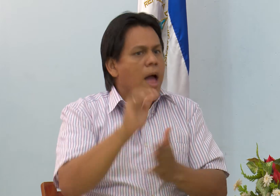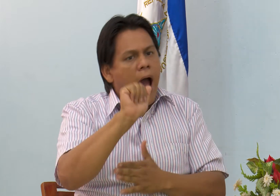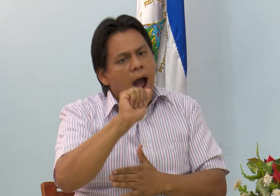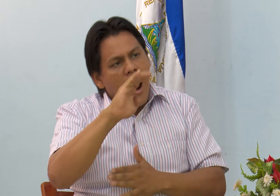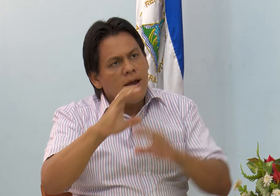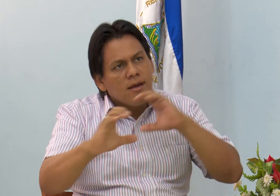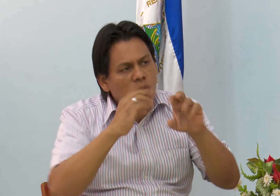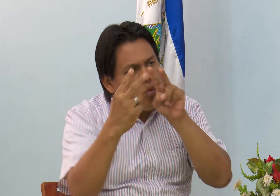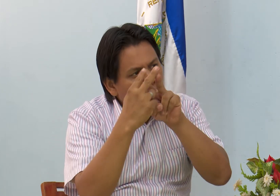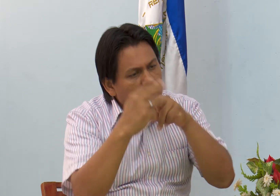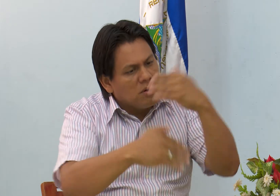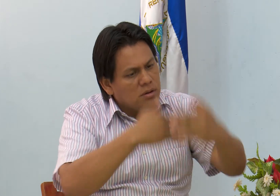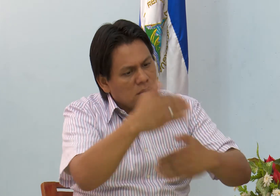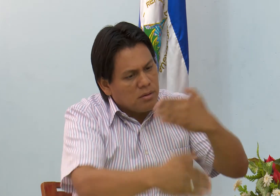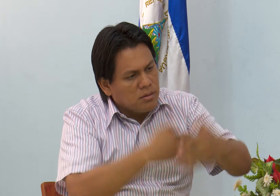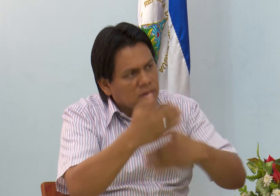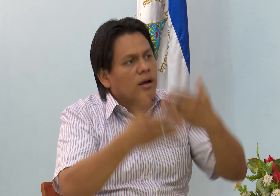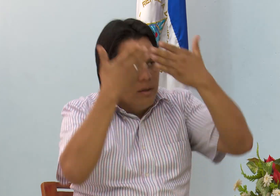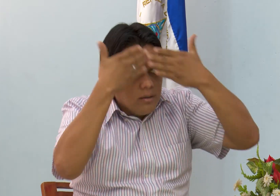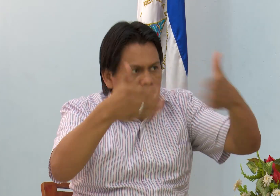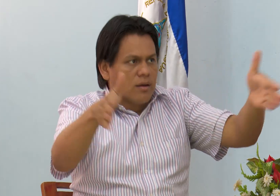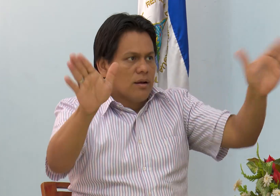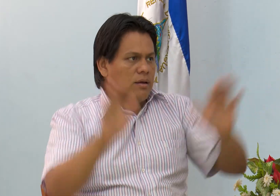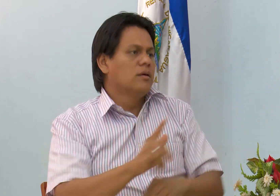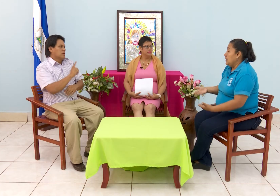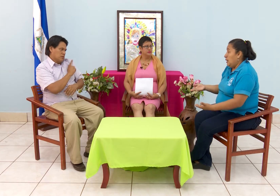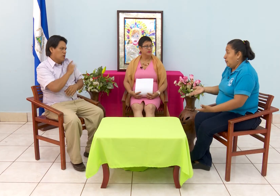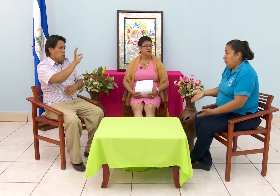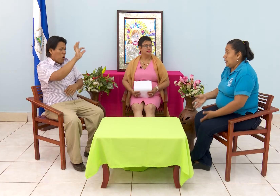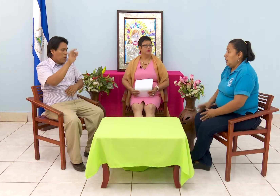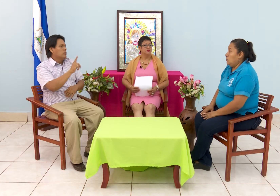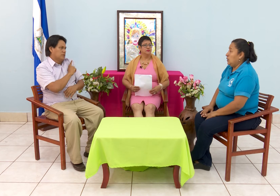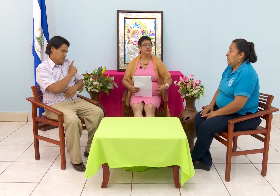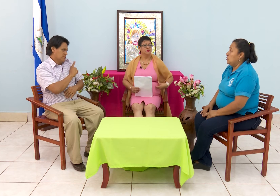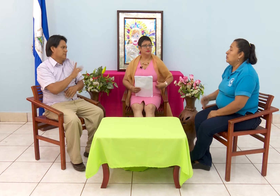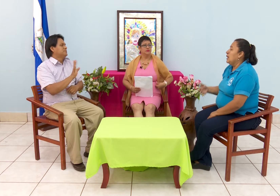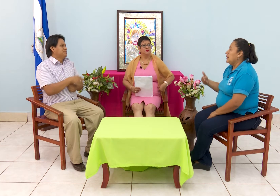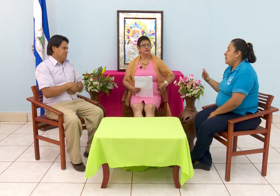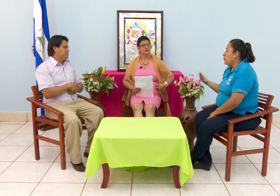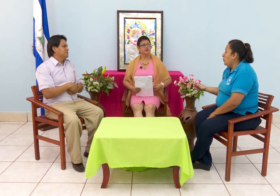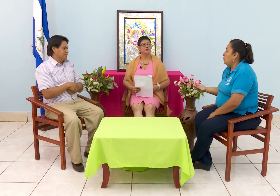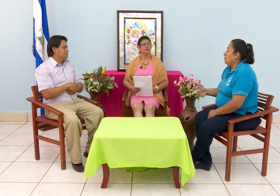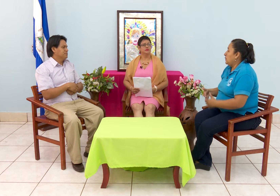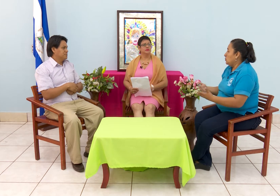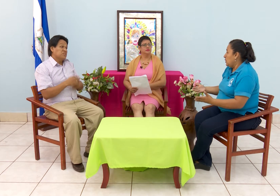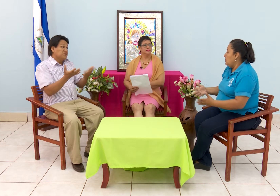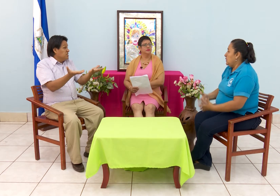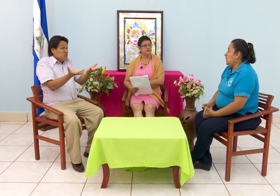ponen diferentes barreras. Por ejemplo, te pueden decir, con nosotros las personas sordas es por falta de comunicación. También un poco de apertura de mente de